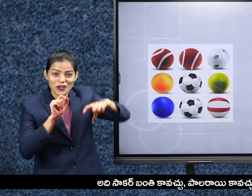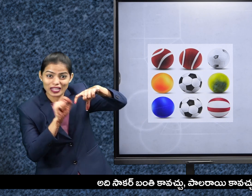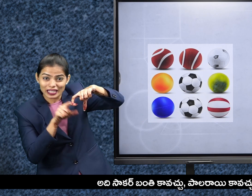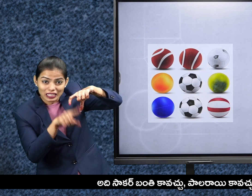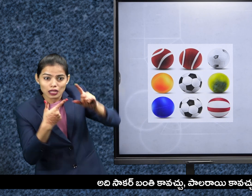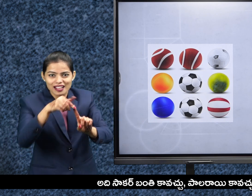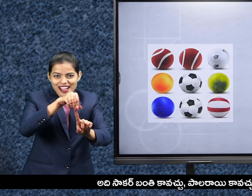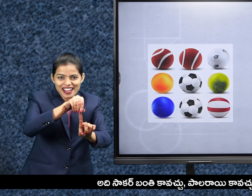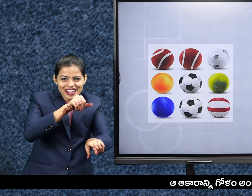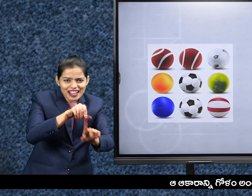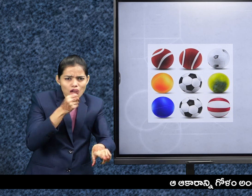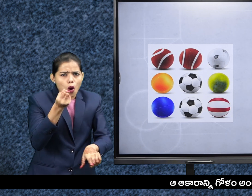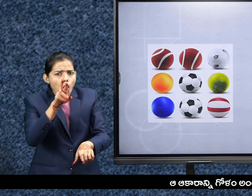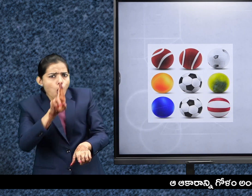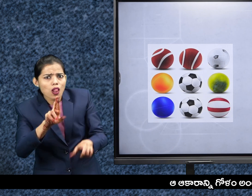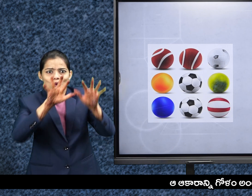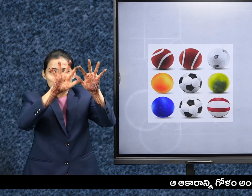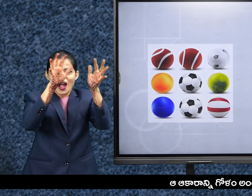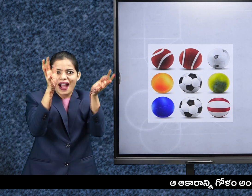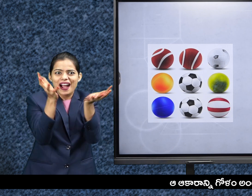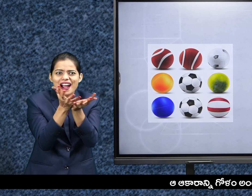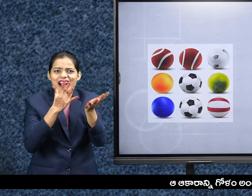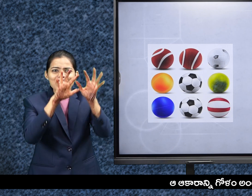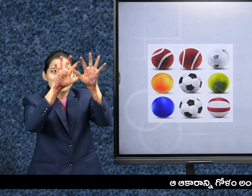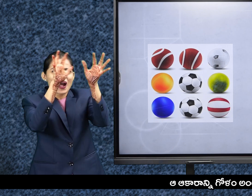కావచ్చు. ఆ ఆకారాన్ని గోళం అంటాం.